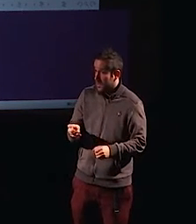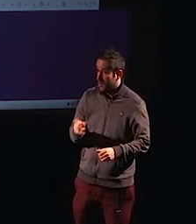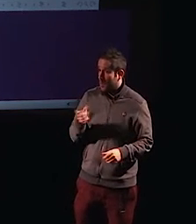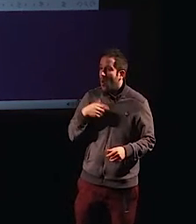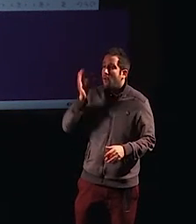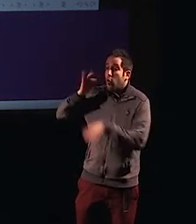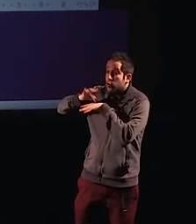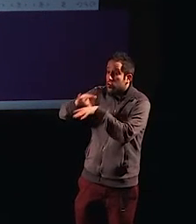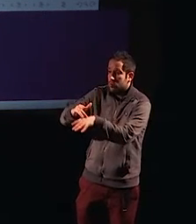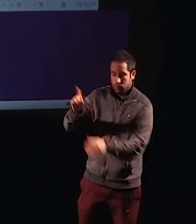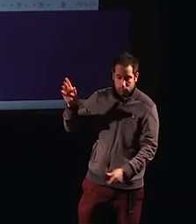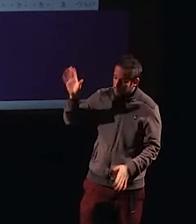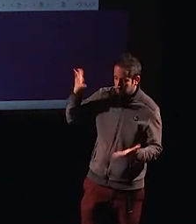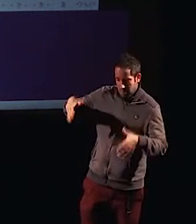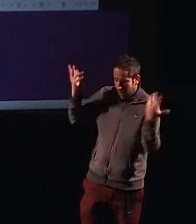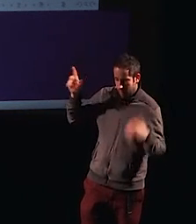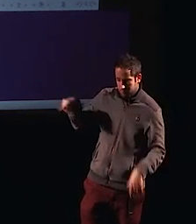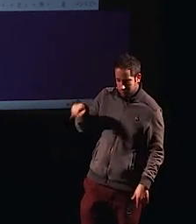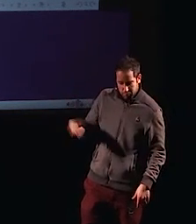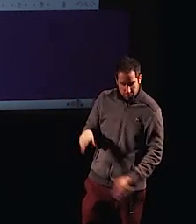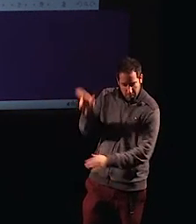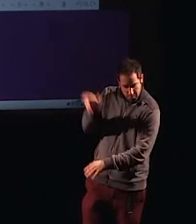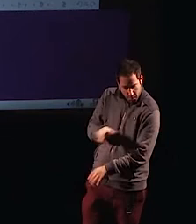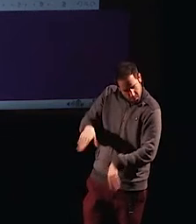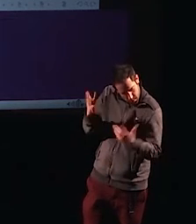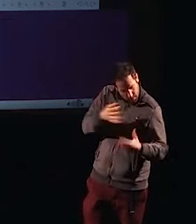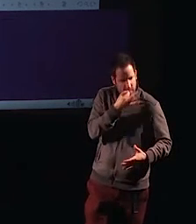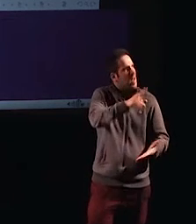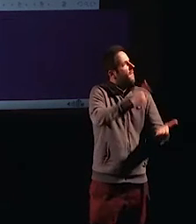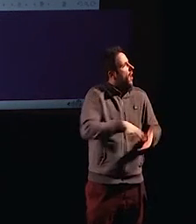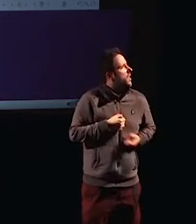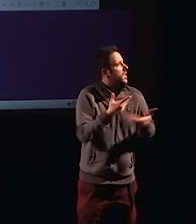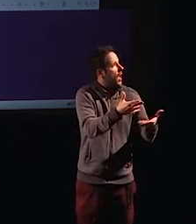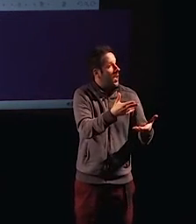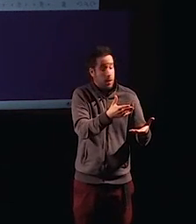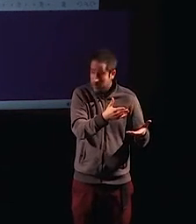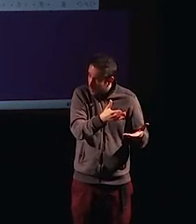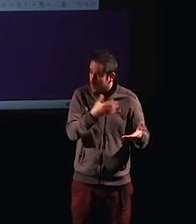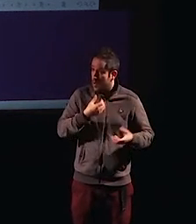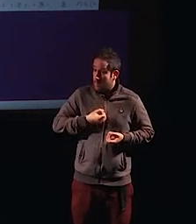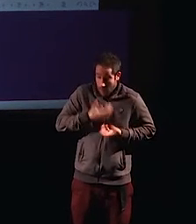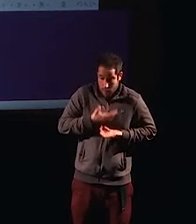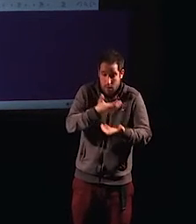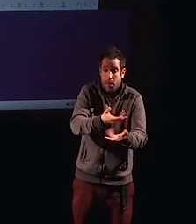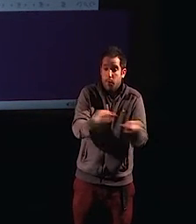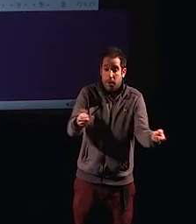tout ce que j'ai vécu avant et tout ce que j'avais avant et tout ce que je possédais avant, et je vais juste aller dire, donner cette parole-là publiquement et de